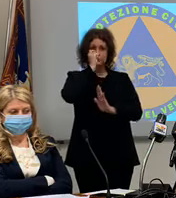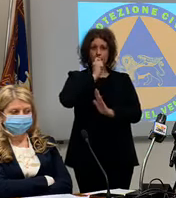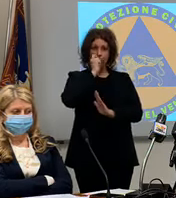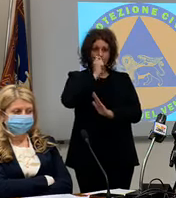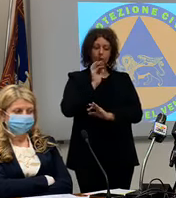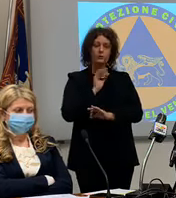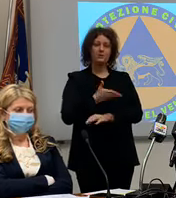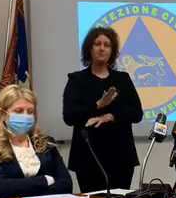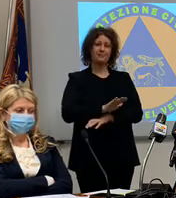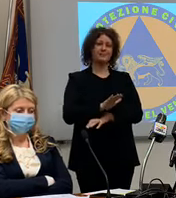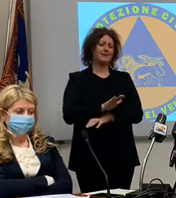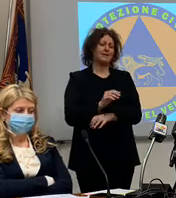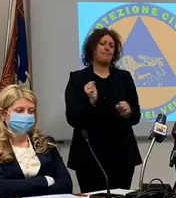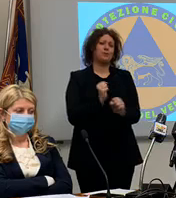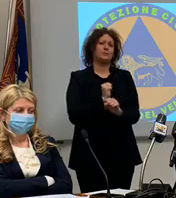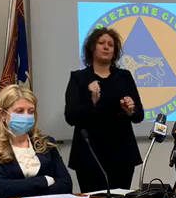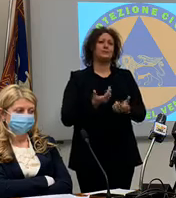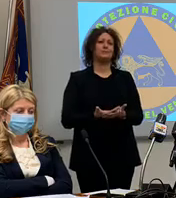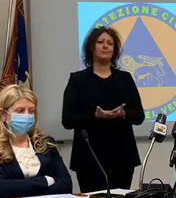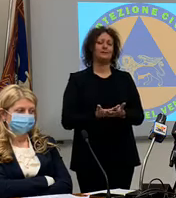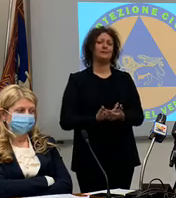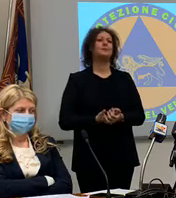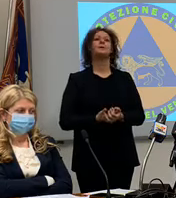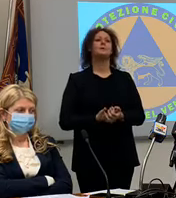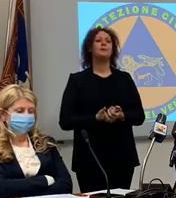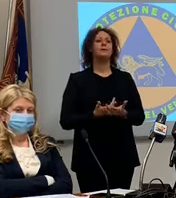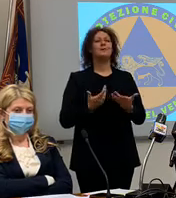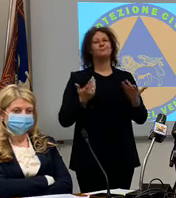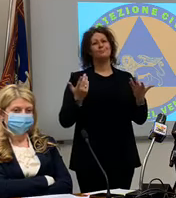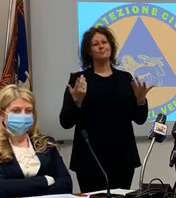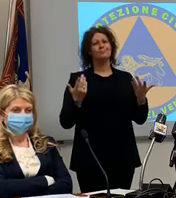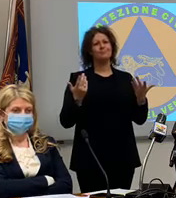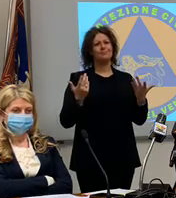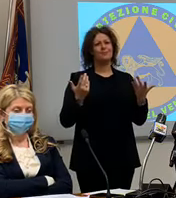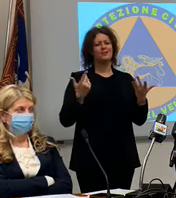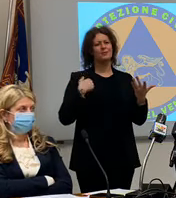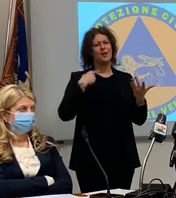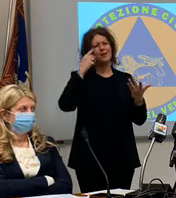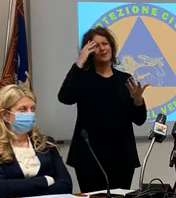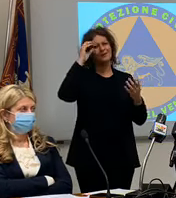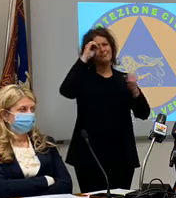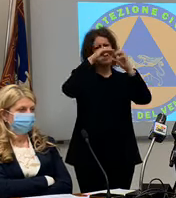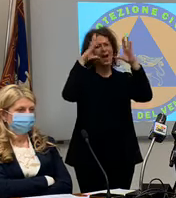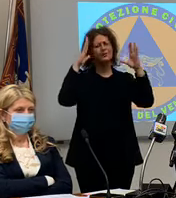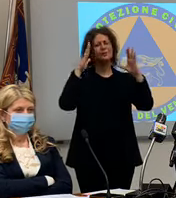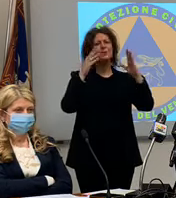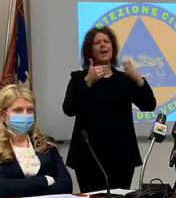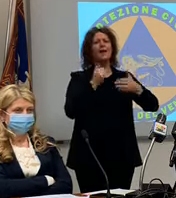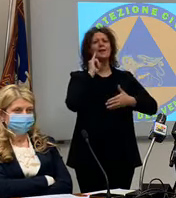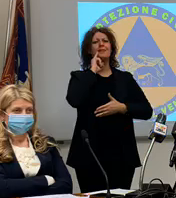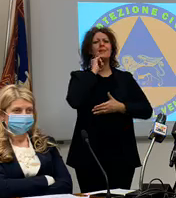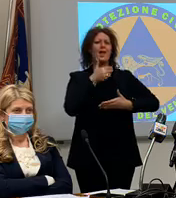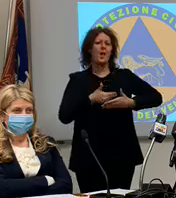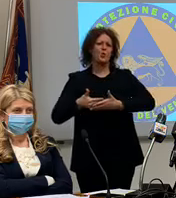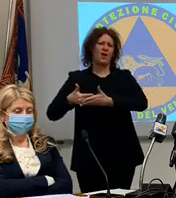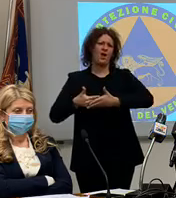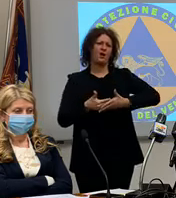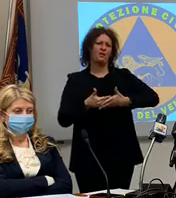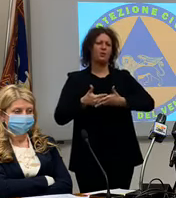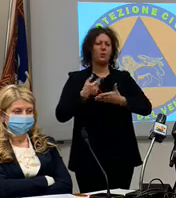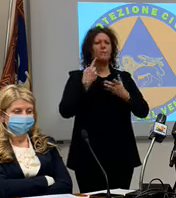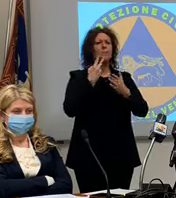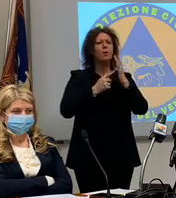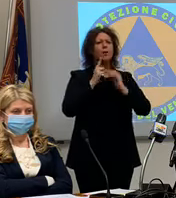tampone Baby però Guardate che è invasivo come testa Pensate un neonato il Rino faring un